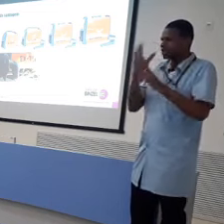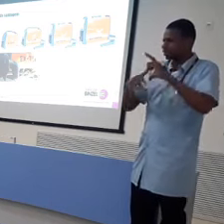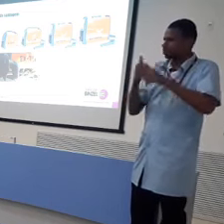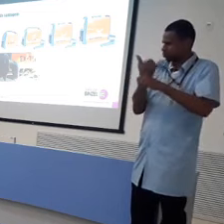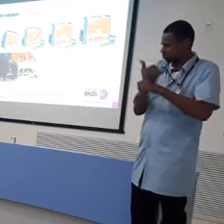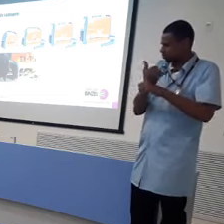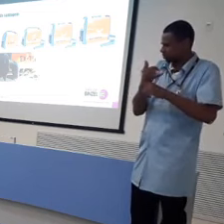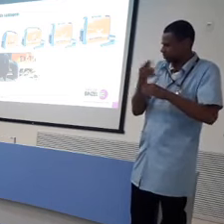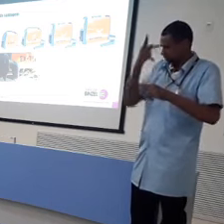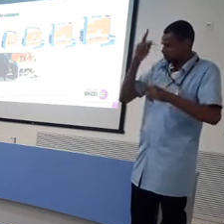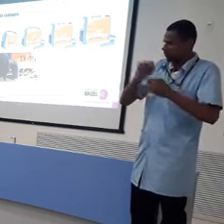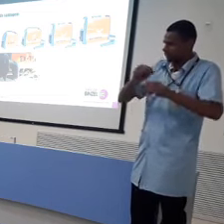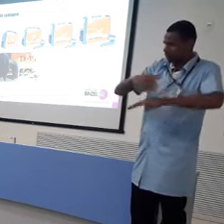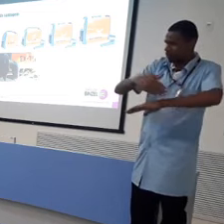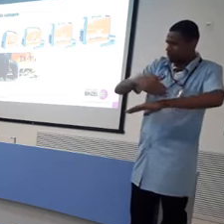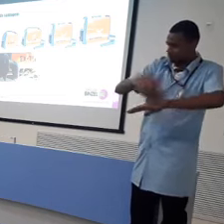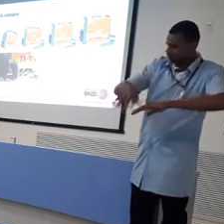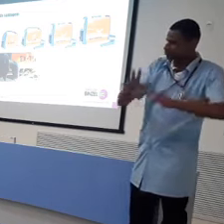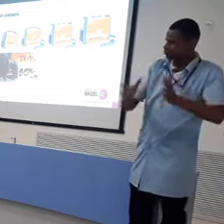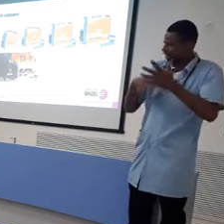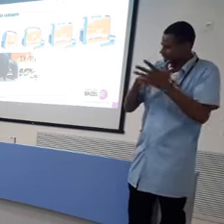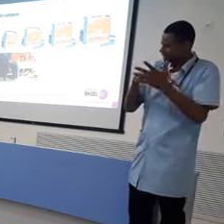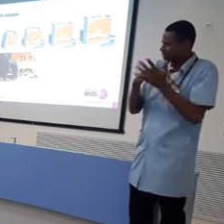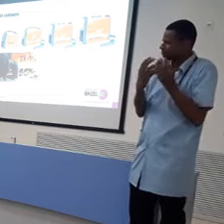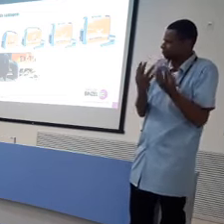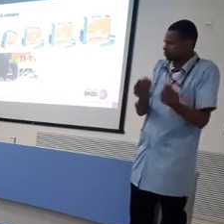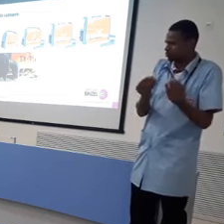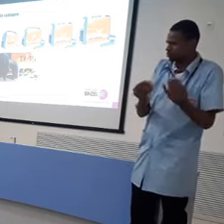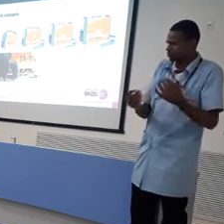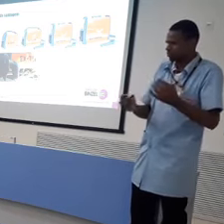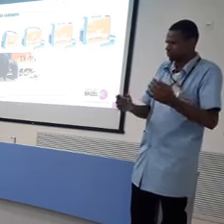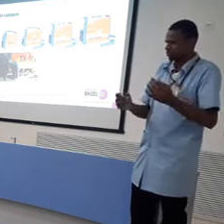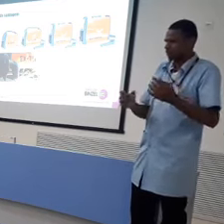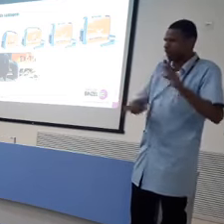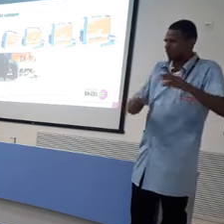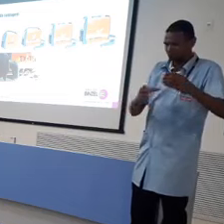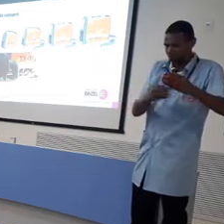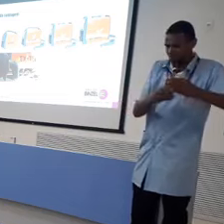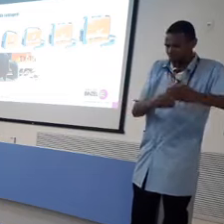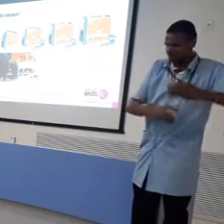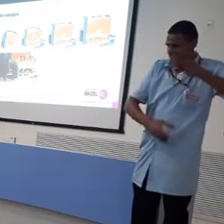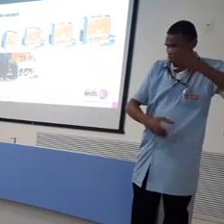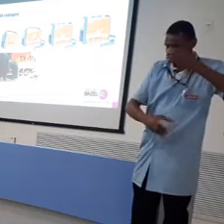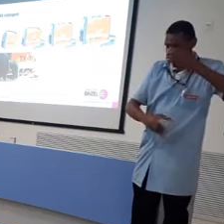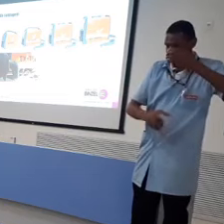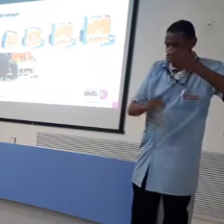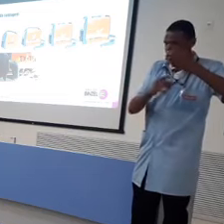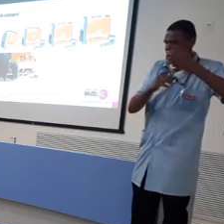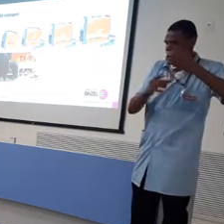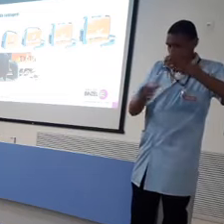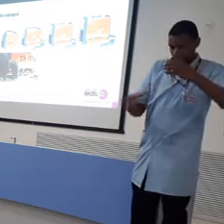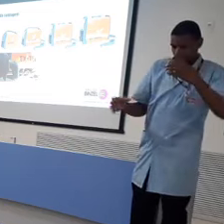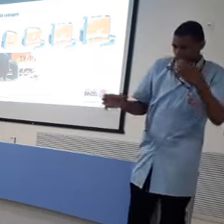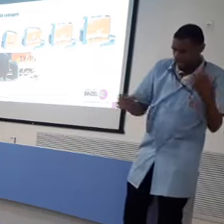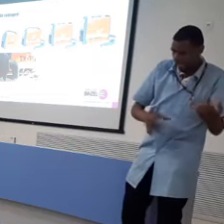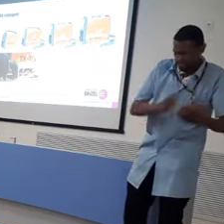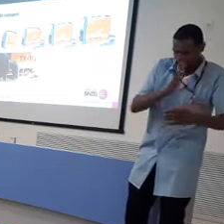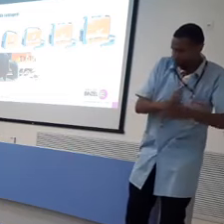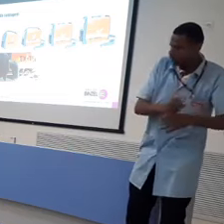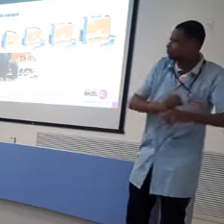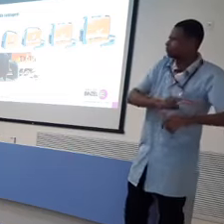lá, acidente com oxigênio, acidente com acetileno. Na hora que o cilindro daquele cai no chão, ele parece uma bomba, ele explode,